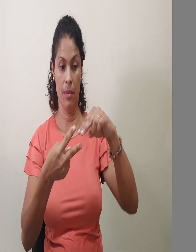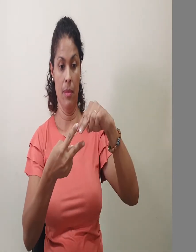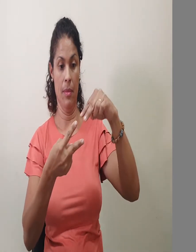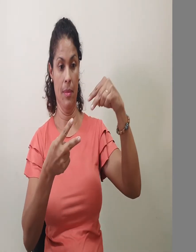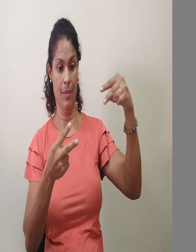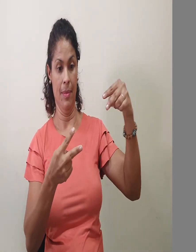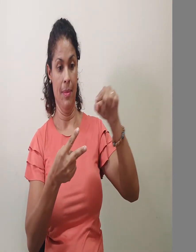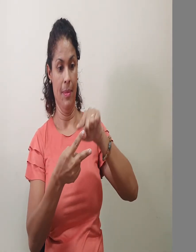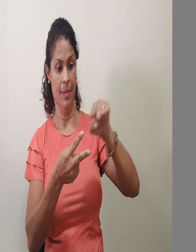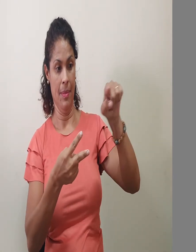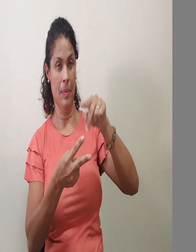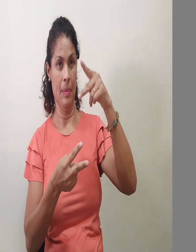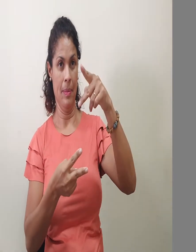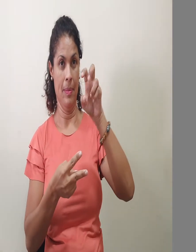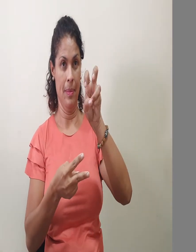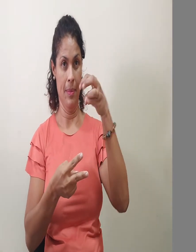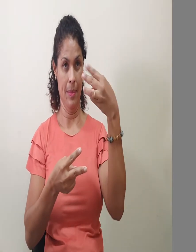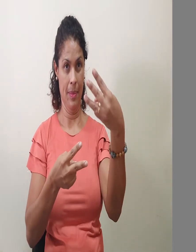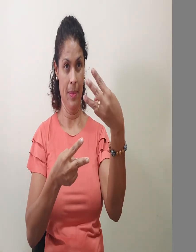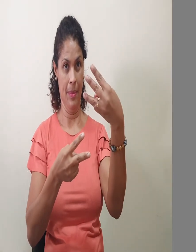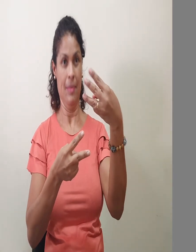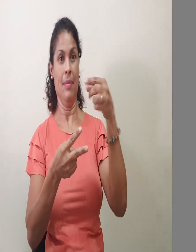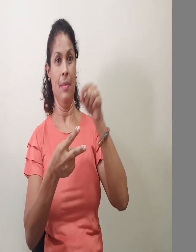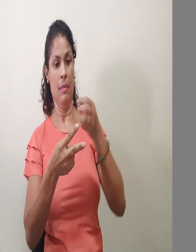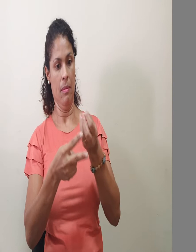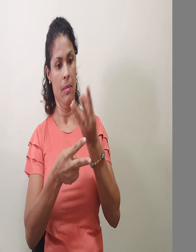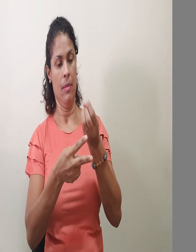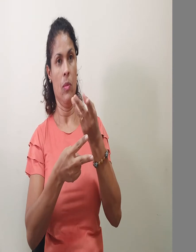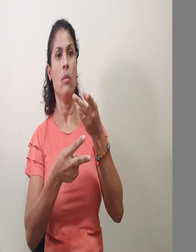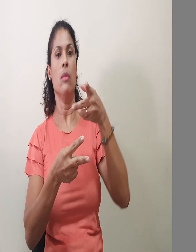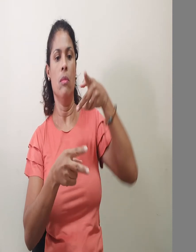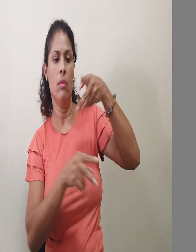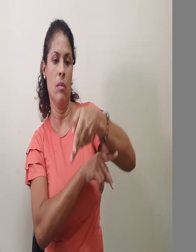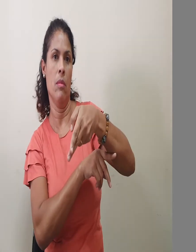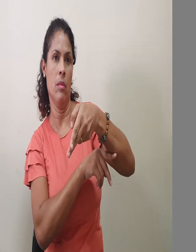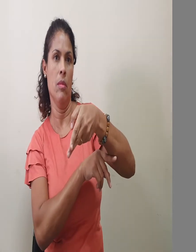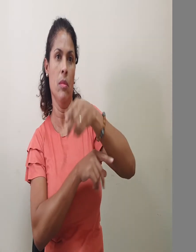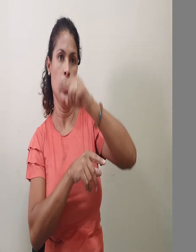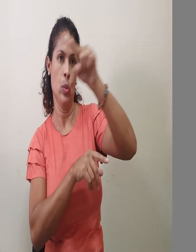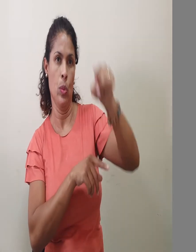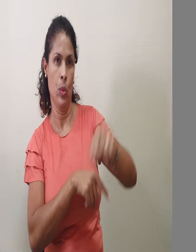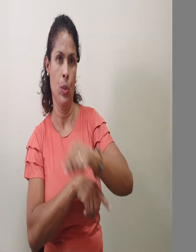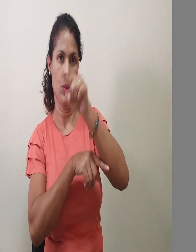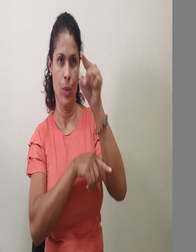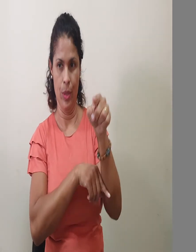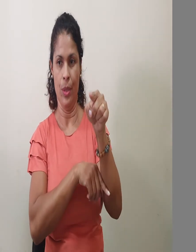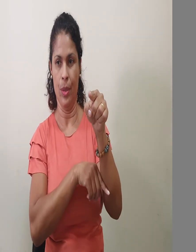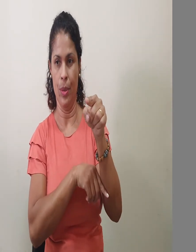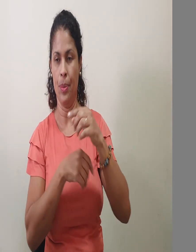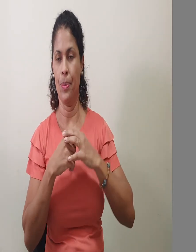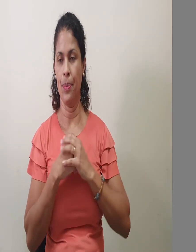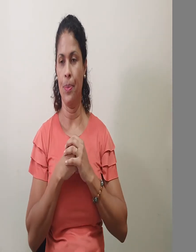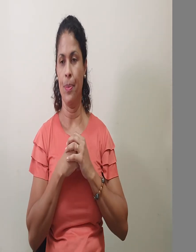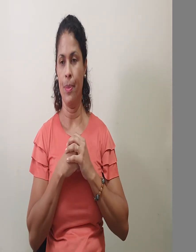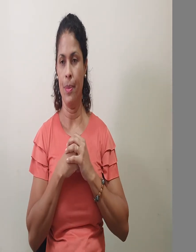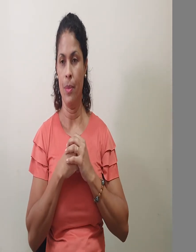de cânceres infantis. Se houver lesão na fita de DNA, a proteína P53, produzida